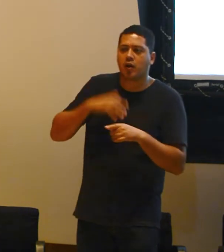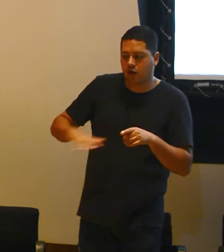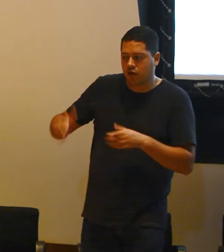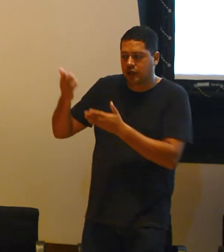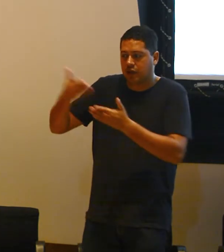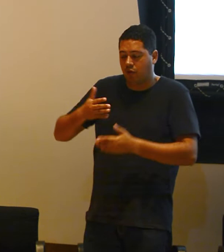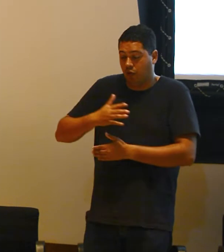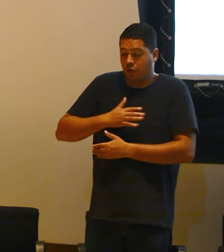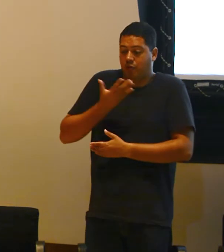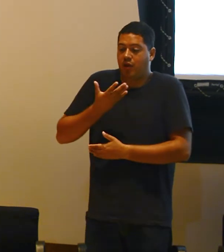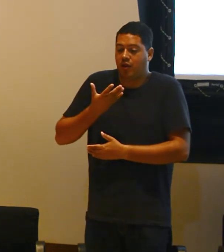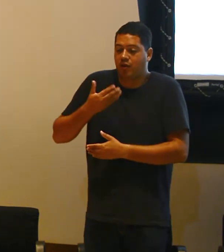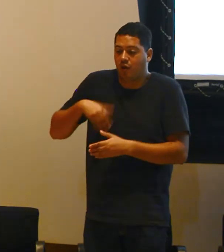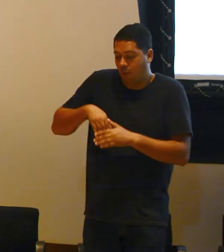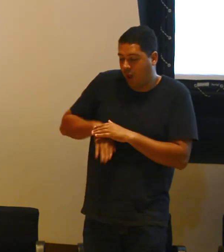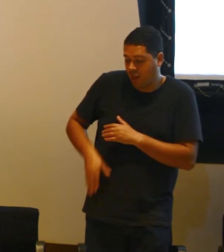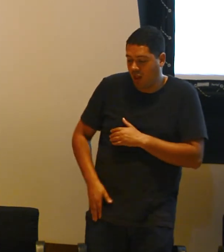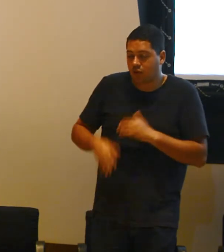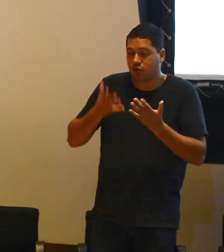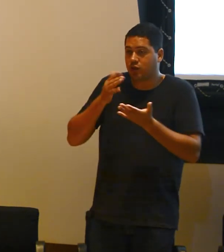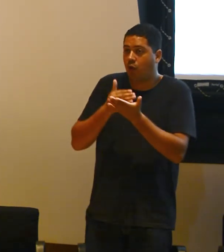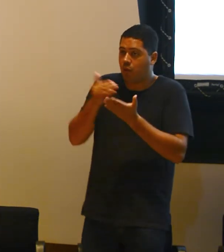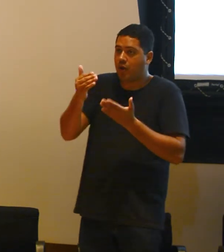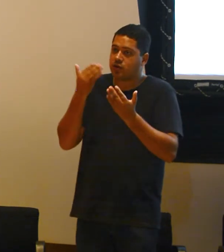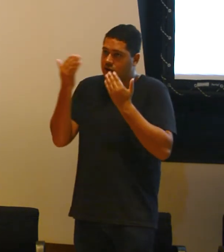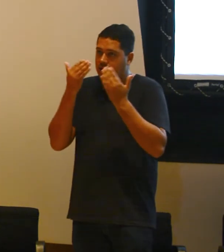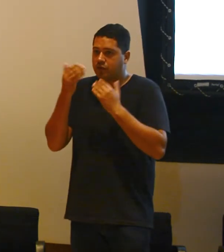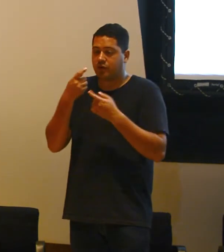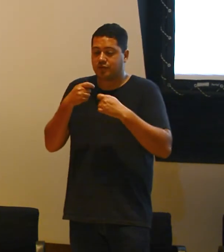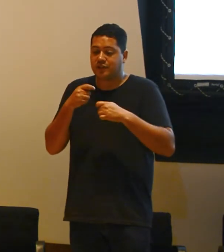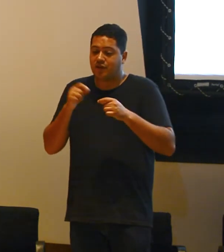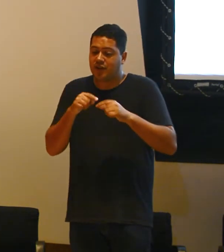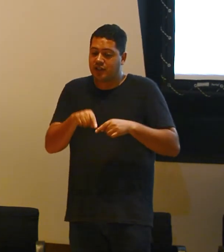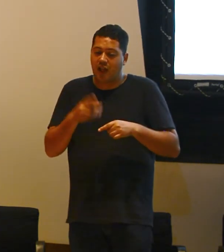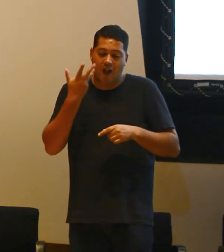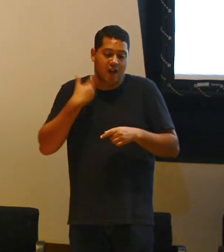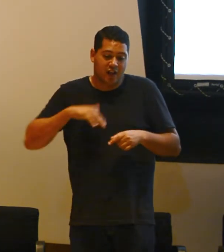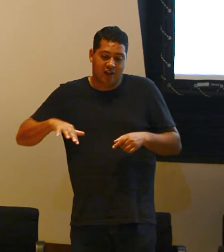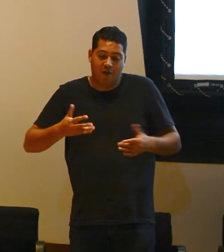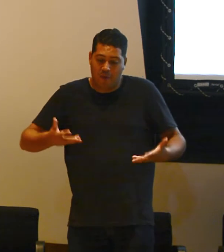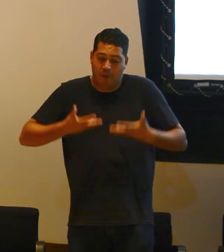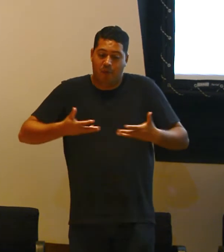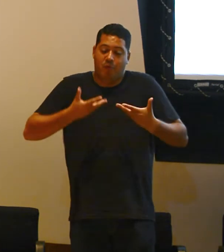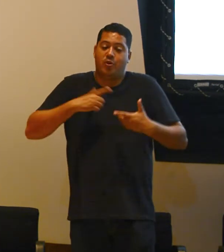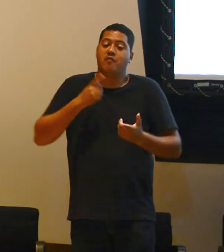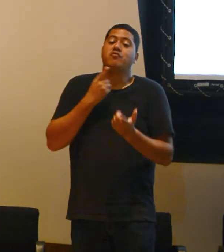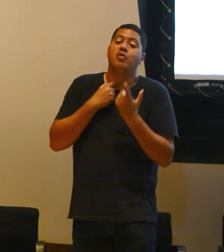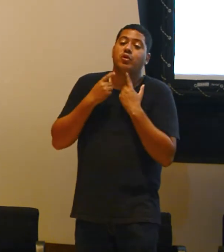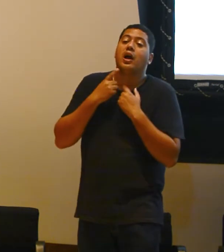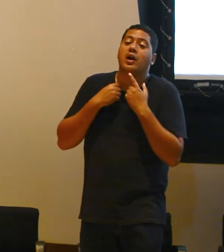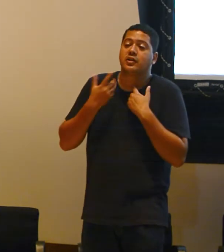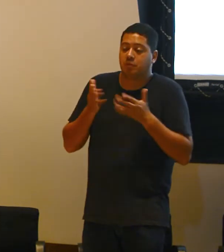esse é o momento que já começa a terapia. A gente precisa fazer com que essa criança seja envolvida. Então,